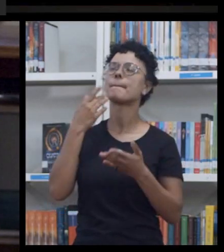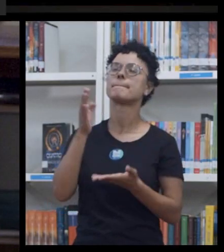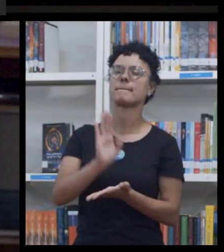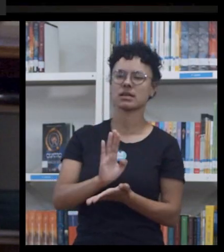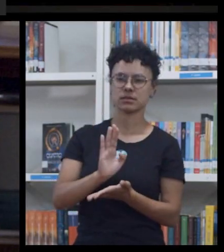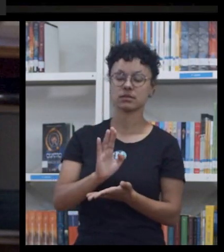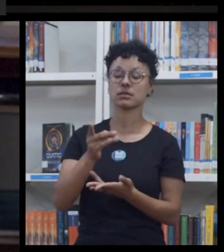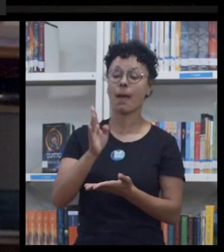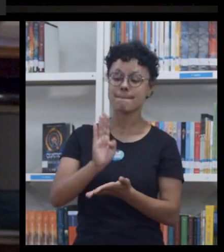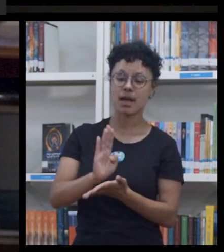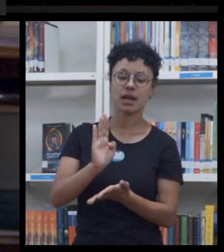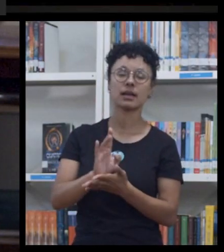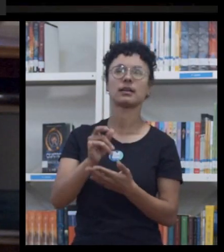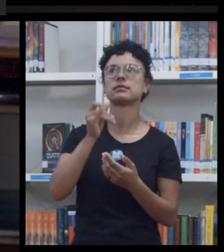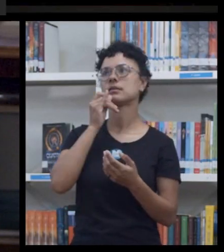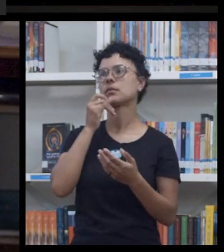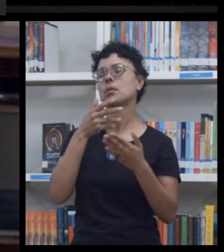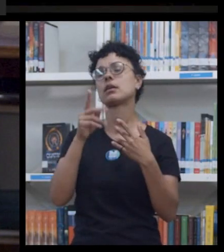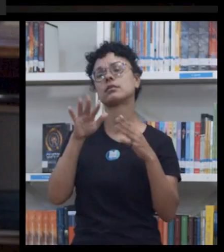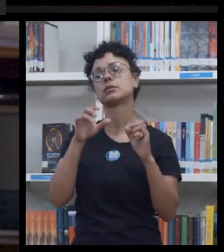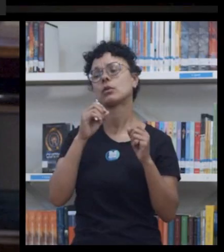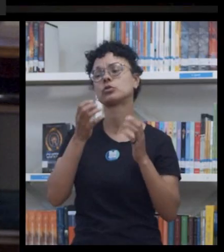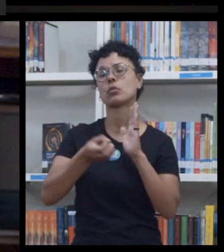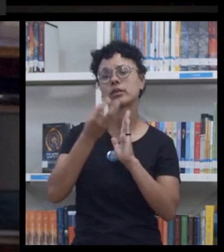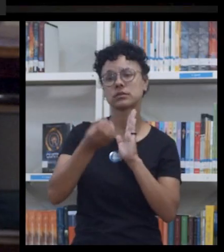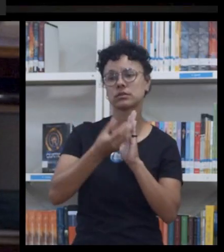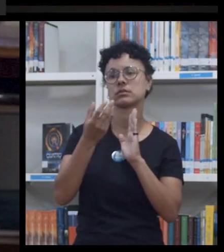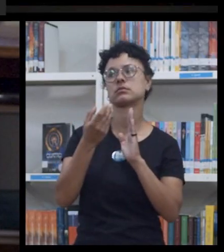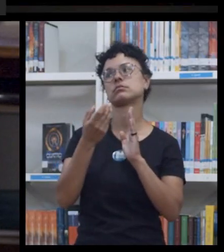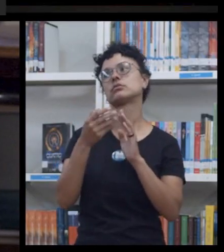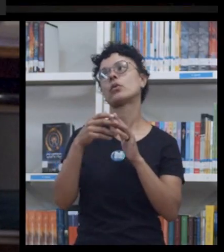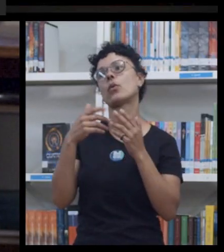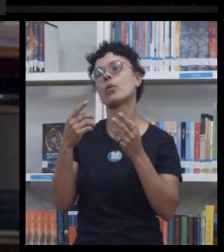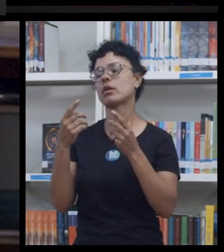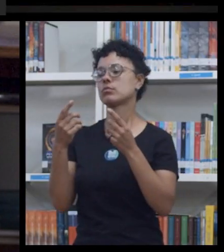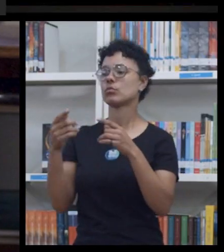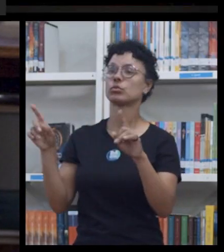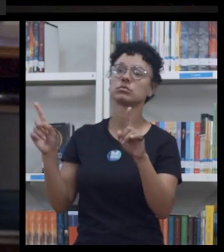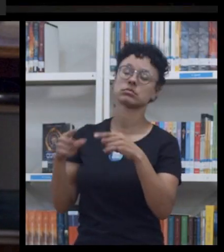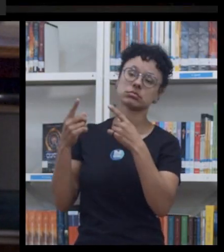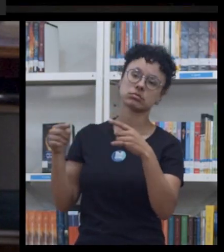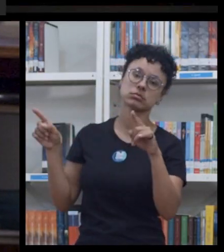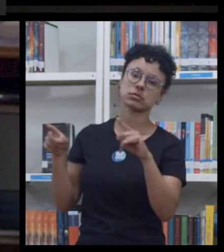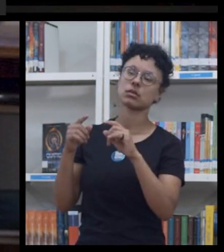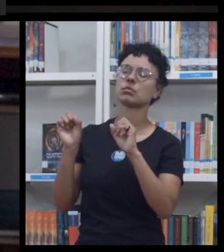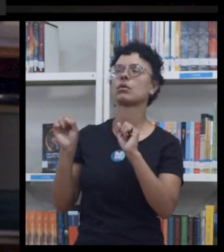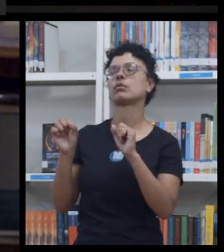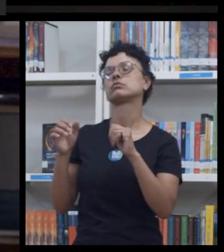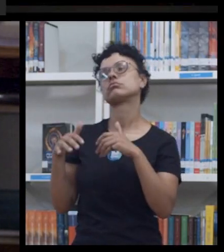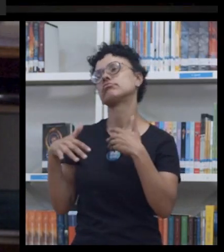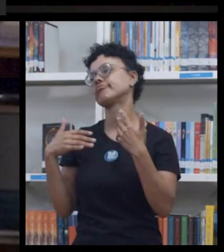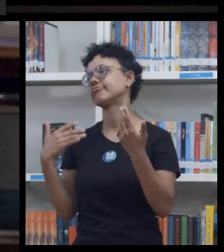quando eu falo estrutura narrativa, gente, pode ser poesia. Pode ser que nem a música do Caetano. Sabe? Pode